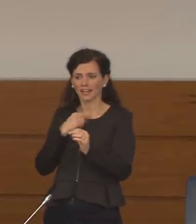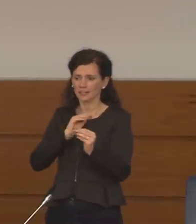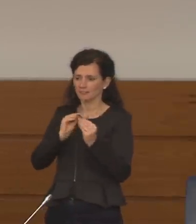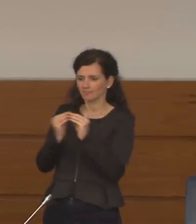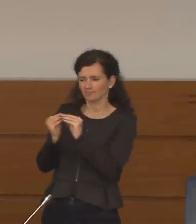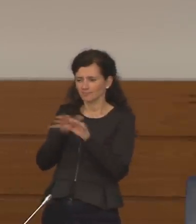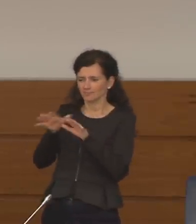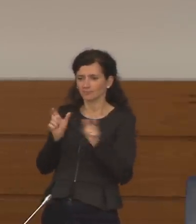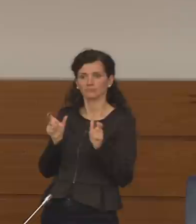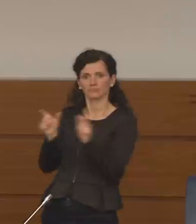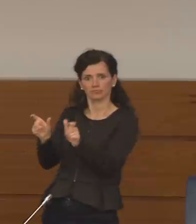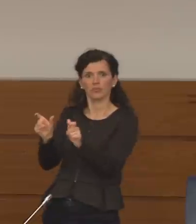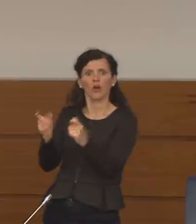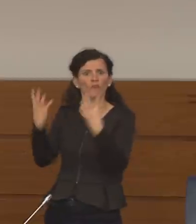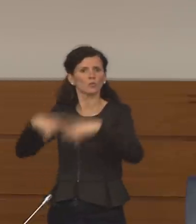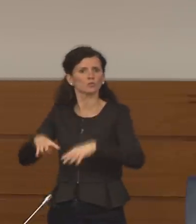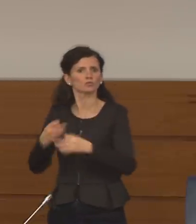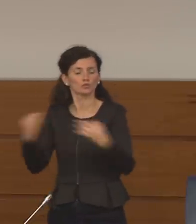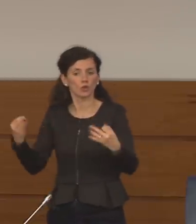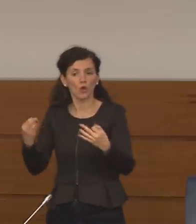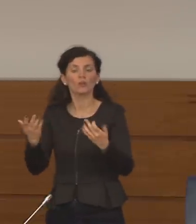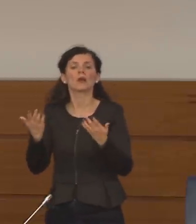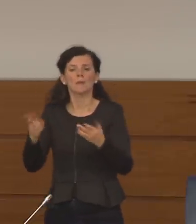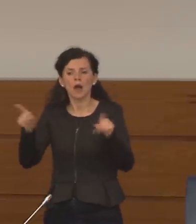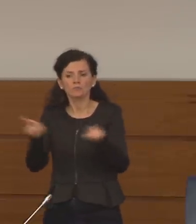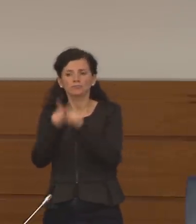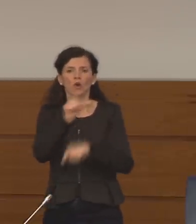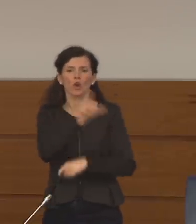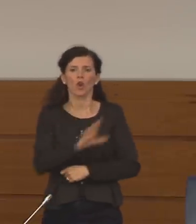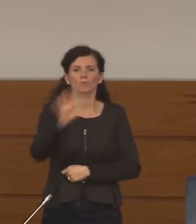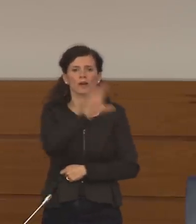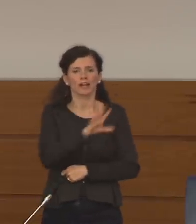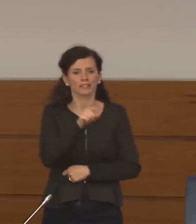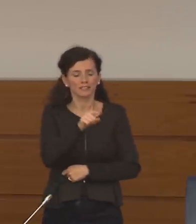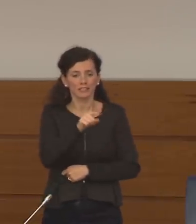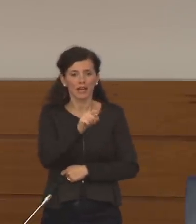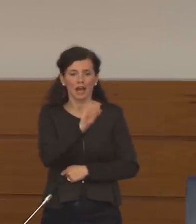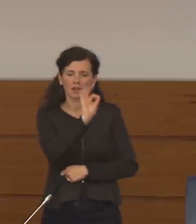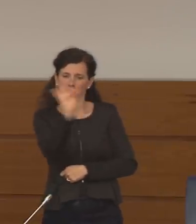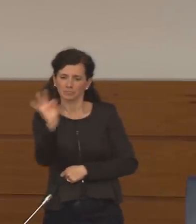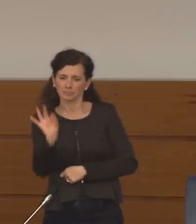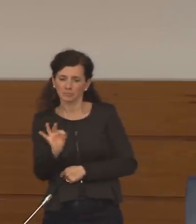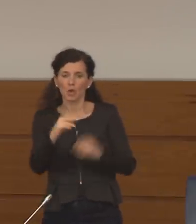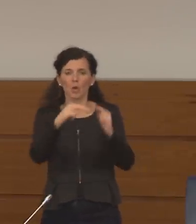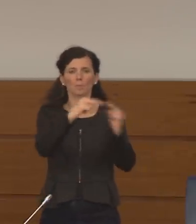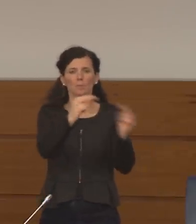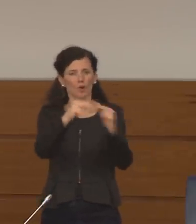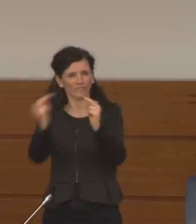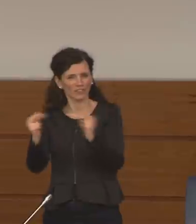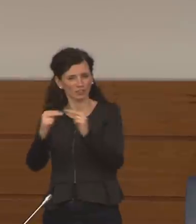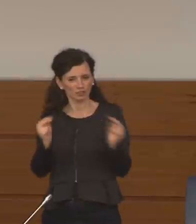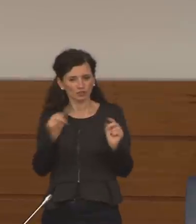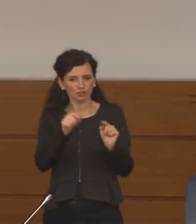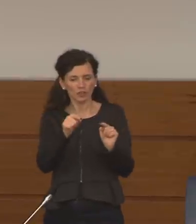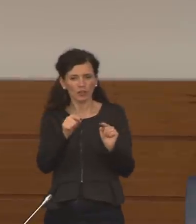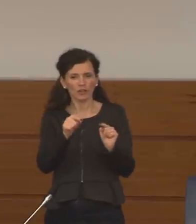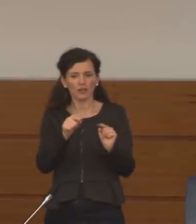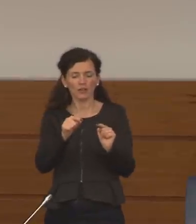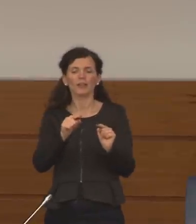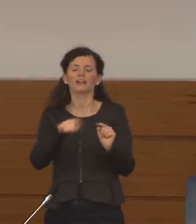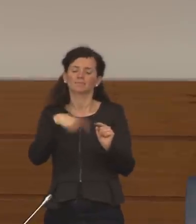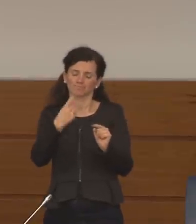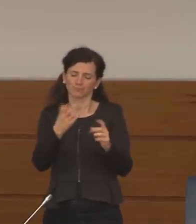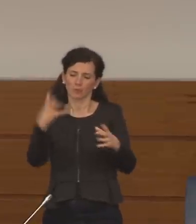parallelamente in alcune zone della lombardia e in zone della lombardia e in altre province che sono quelle che poi sono state